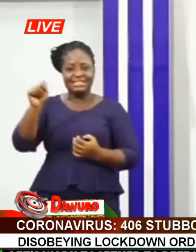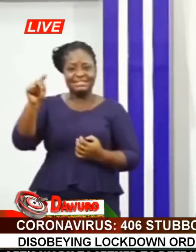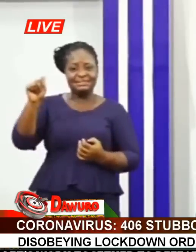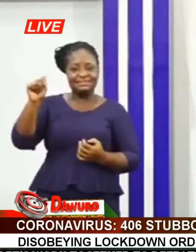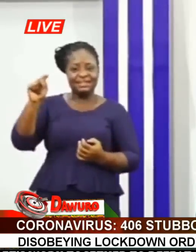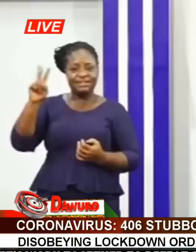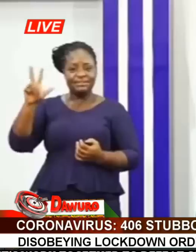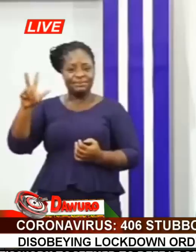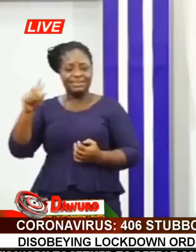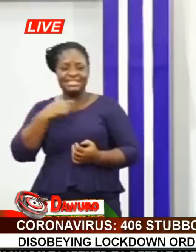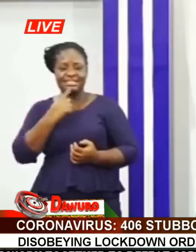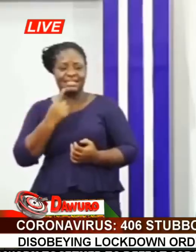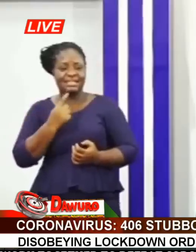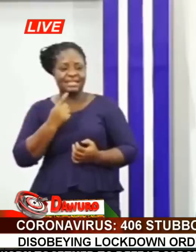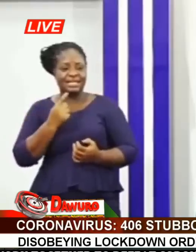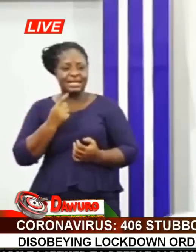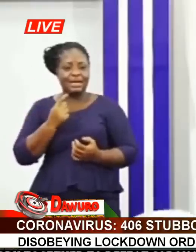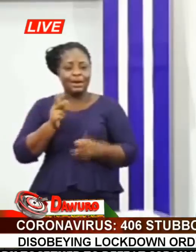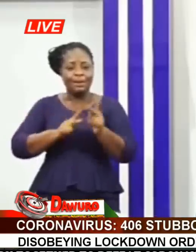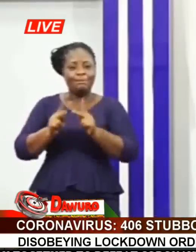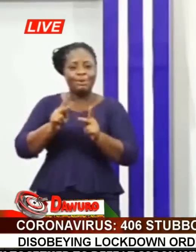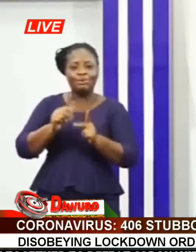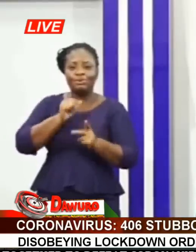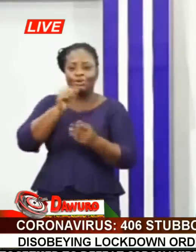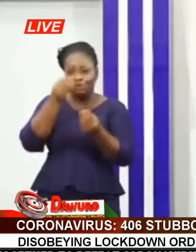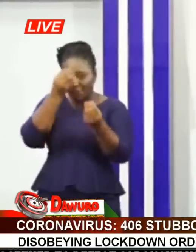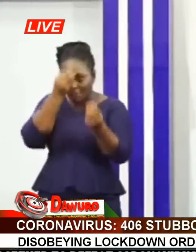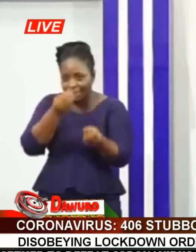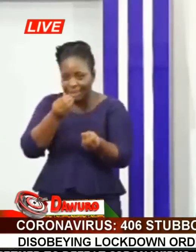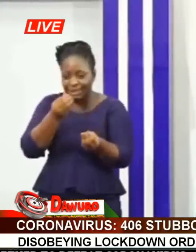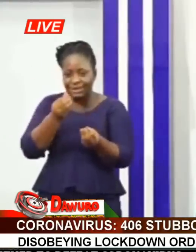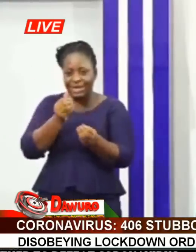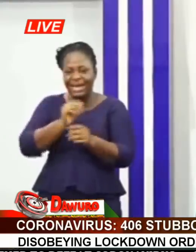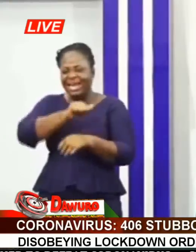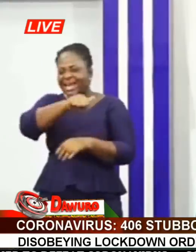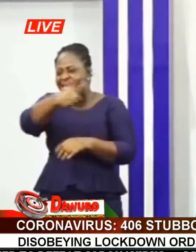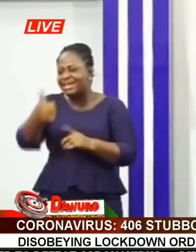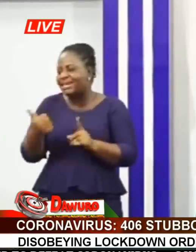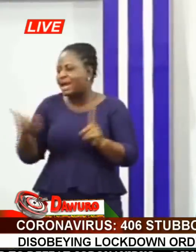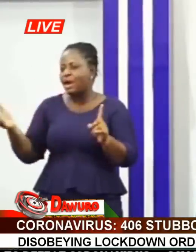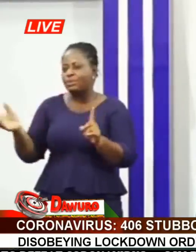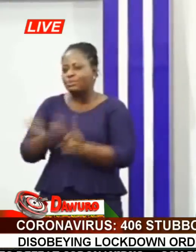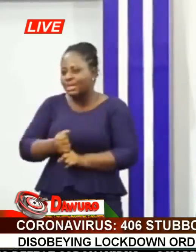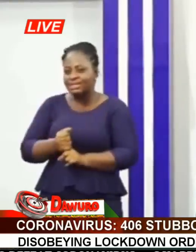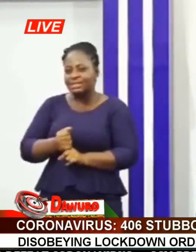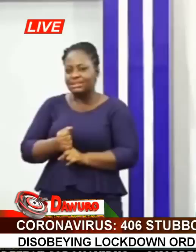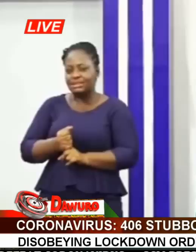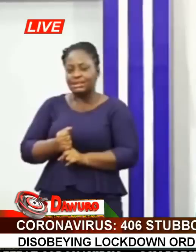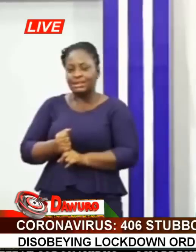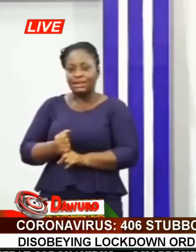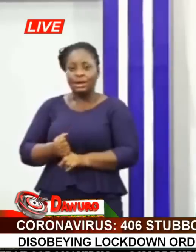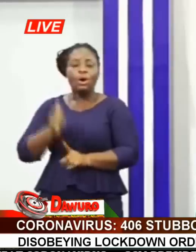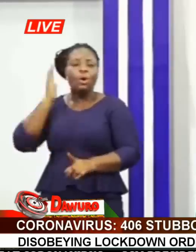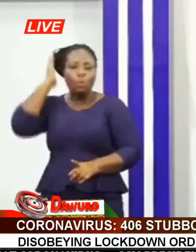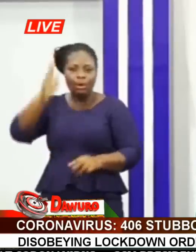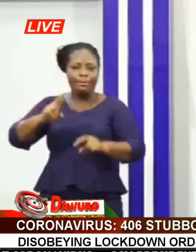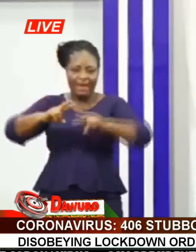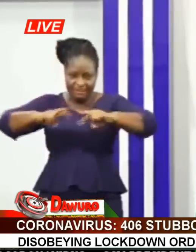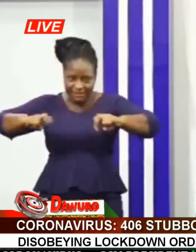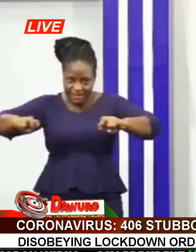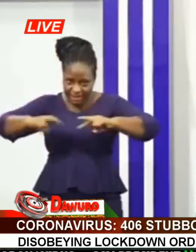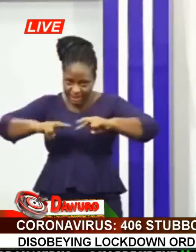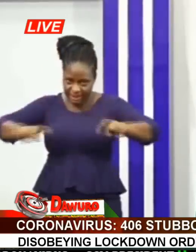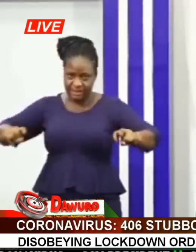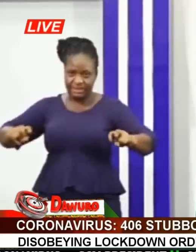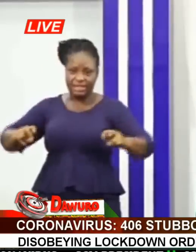ye ni mra no so na wabubu mu sey wasi sauba Greater Accra mantam ha enipa 161 cases